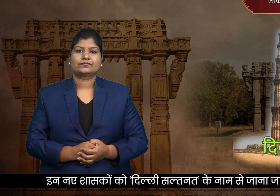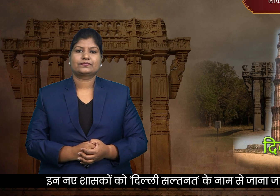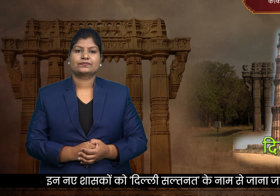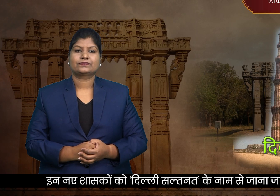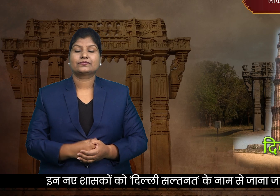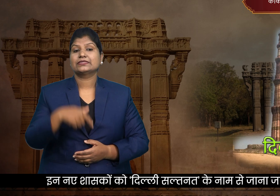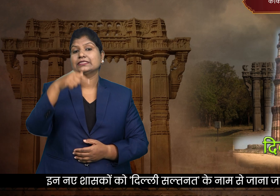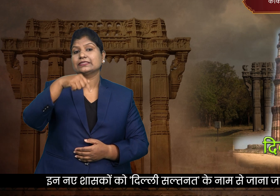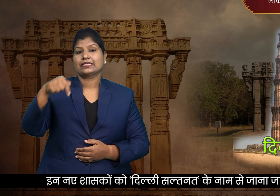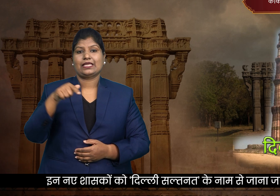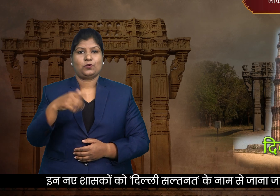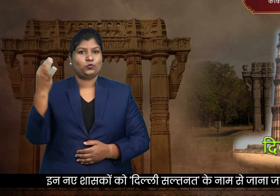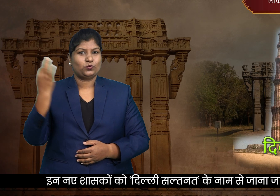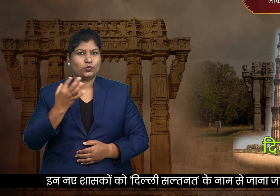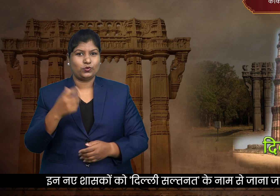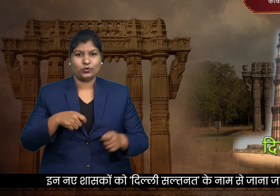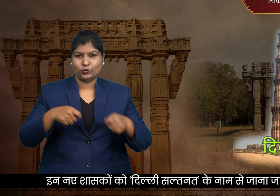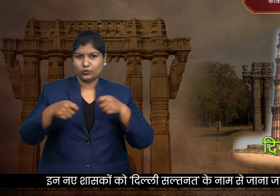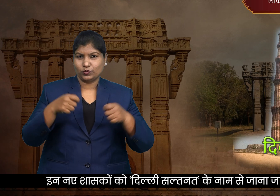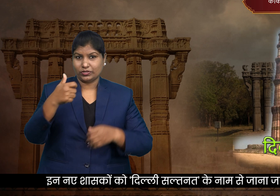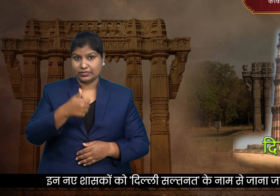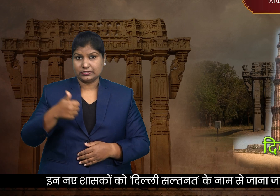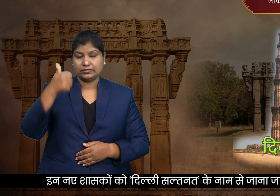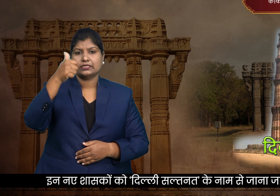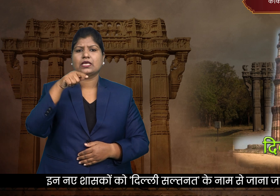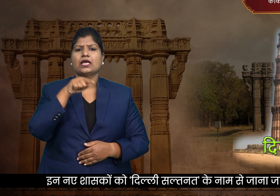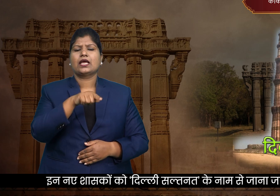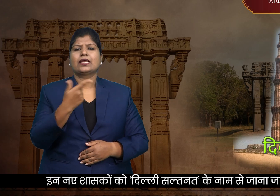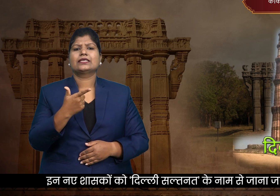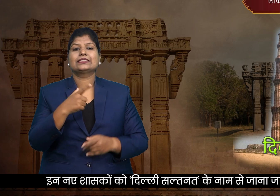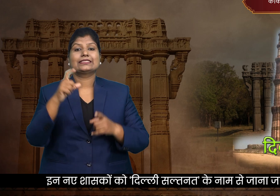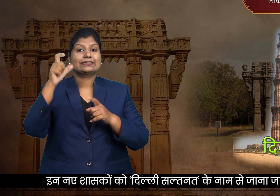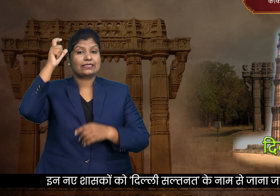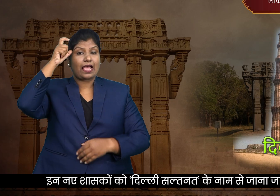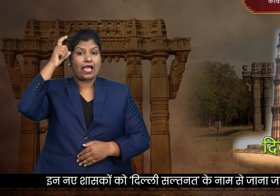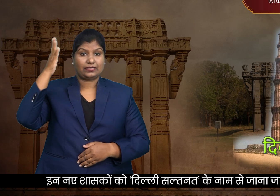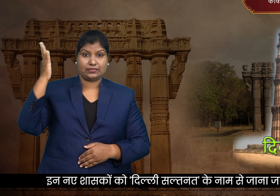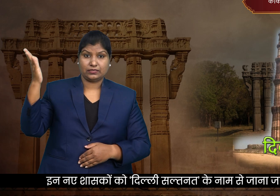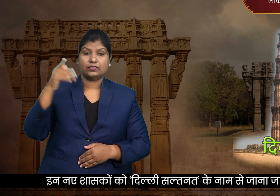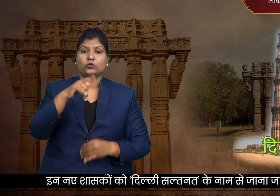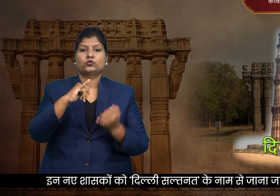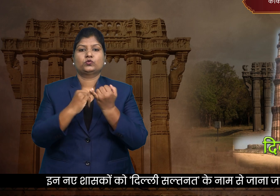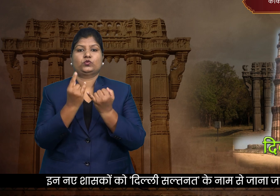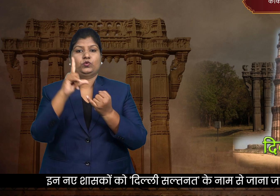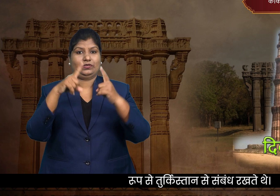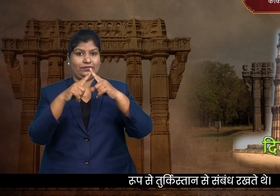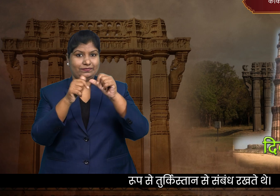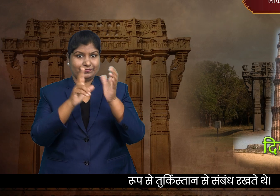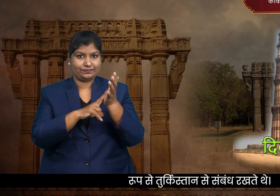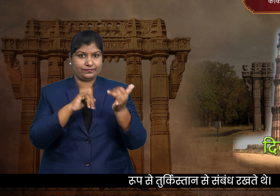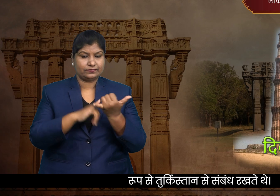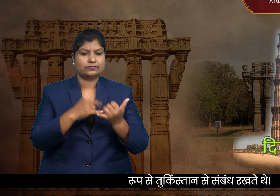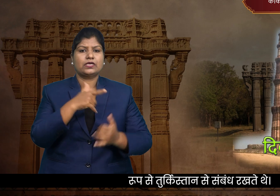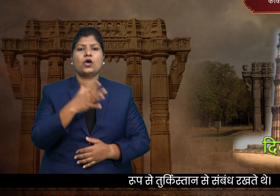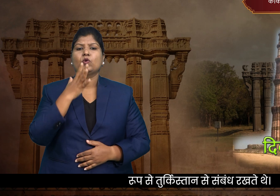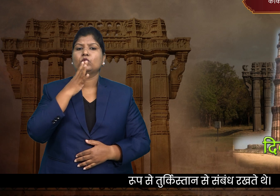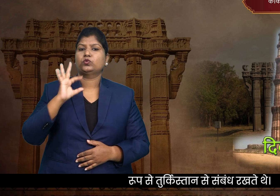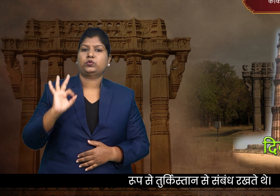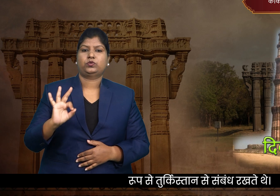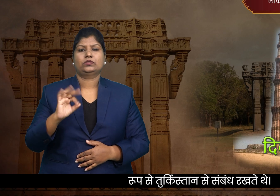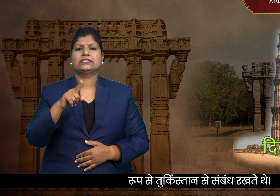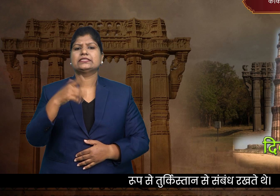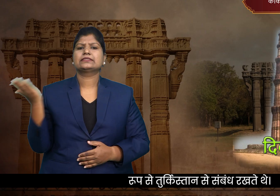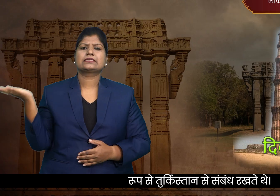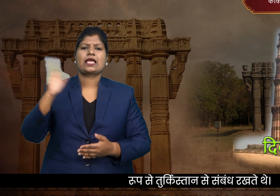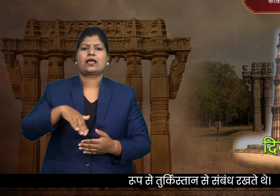इन नए शासकों को दिल्ली सल्तनत के नाम से जाना जाता था और वे मूल रूप से तुर्किस्तान से